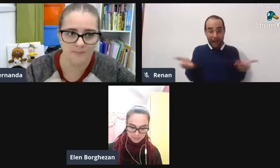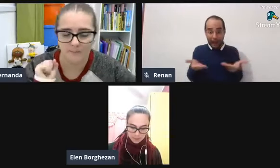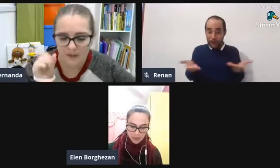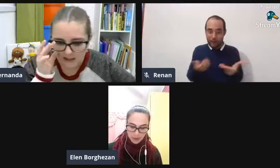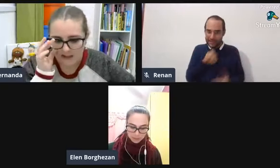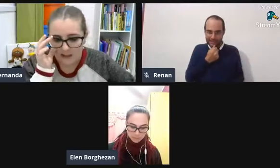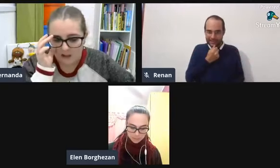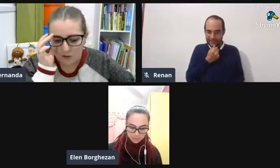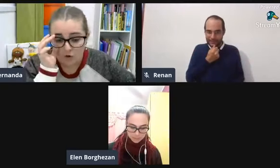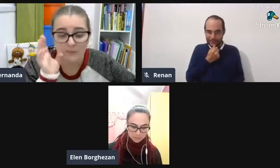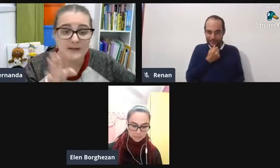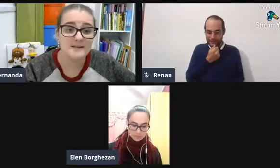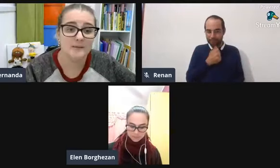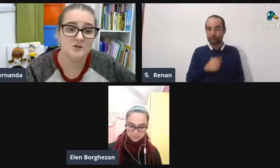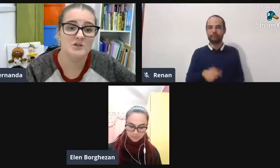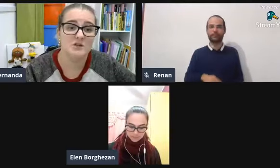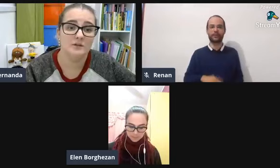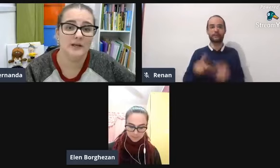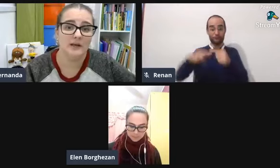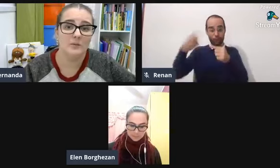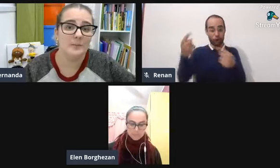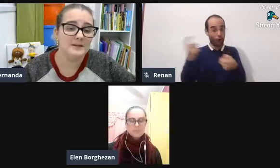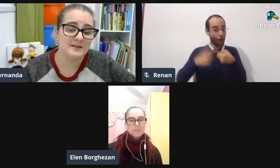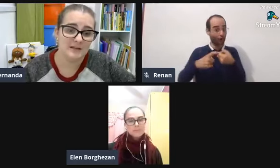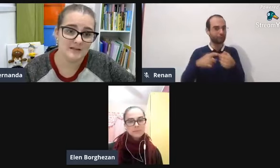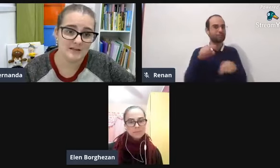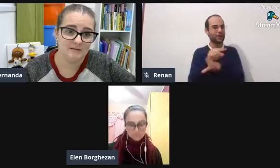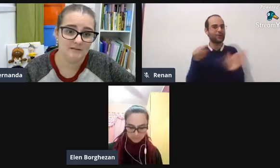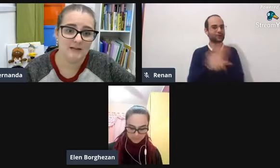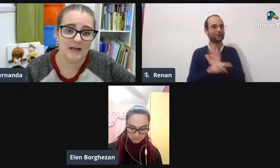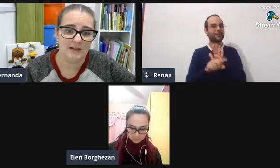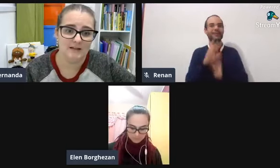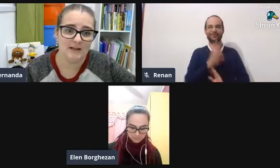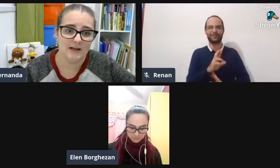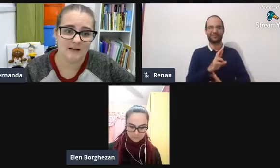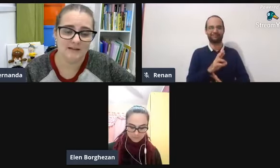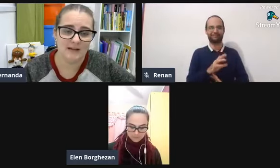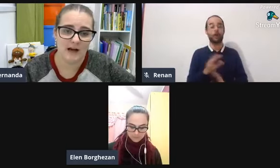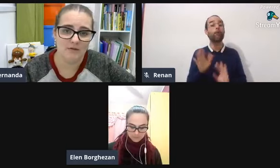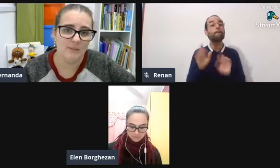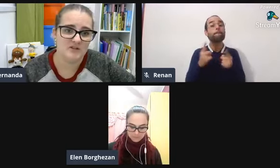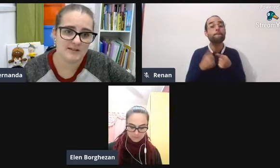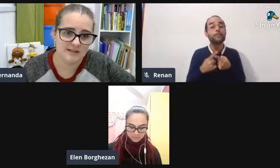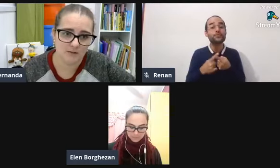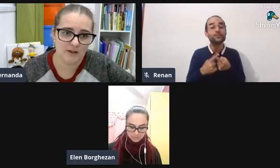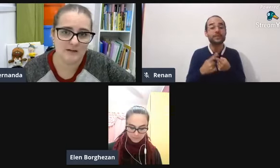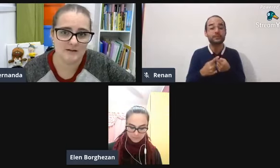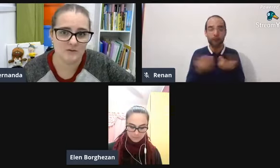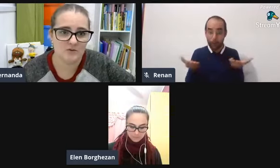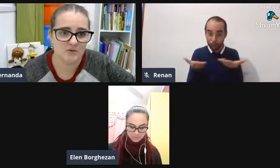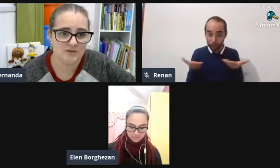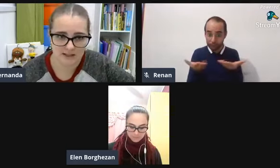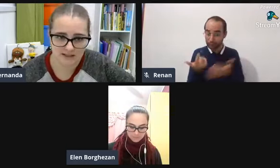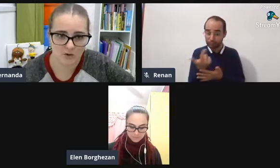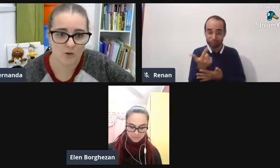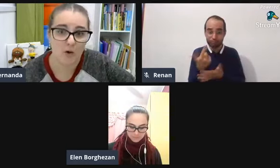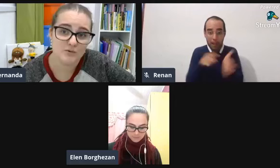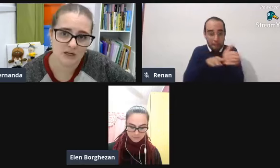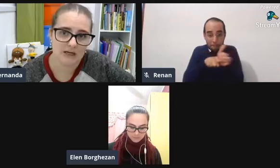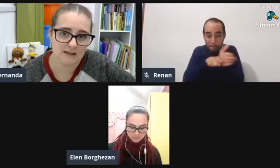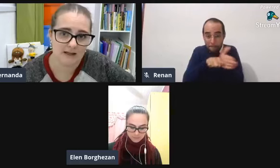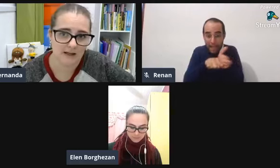Por quê? Tá. No Brasil, a gente não tem nenhuma pesquisa na área da alfabetização da criança com